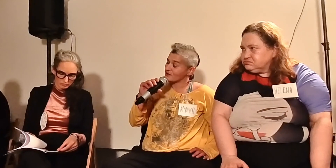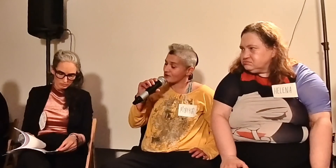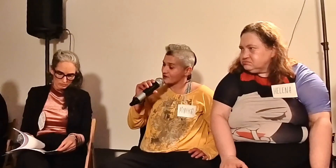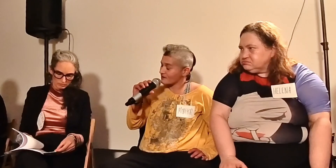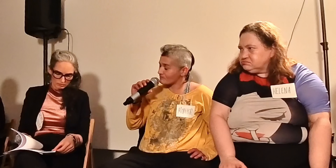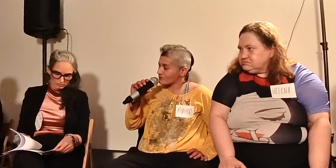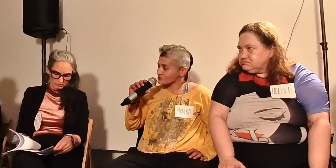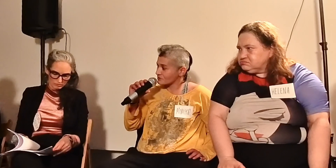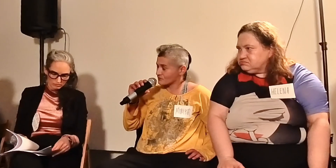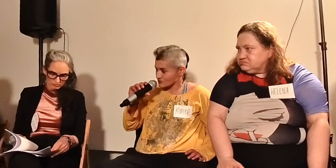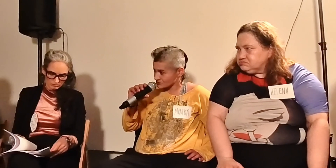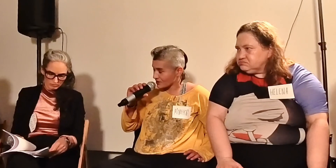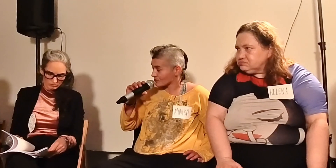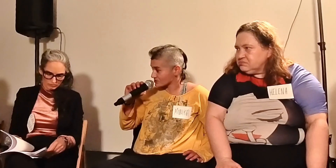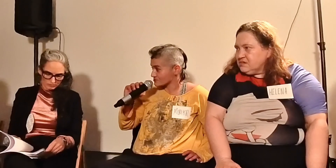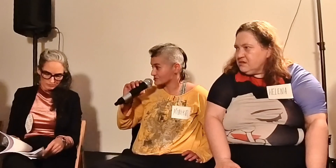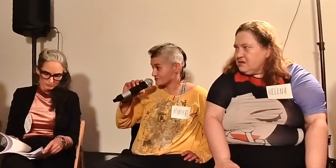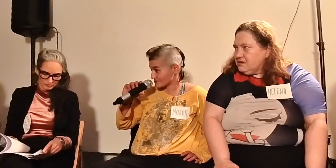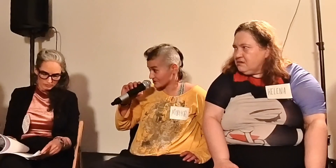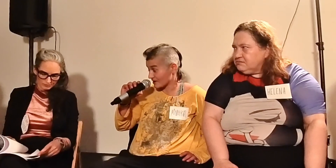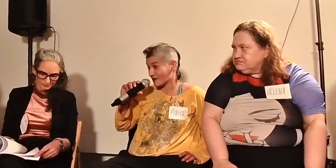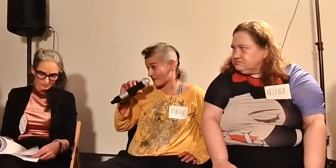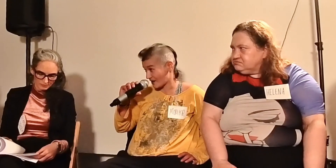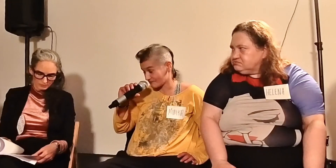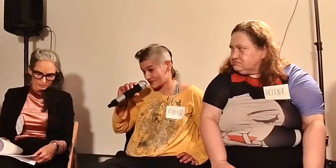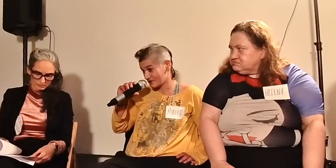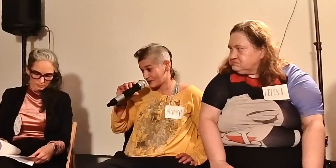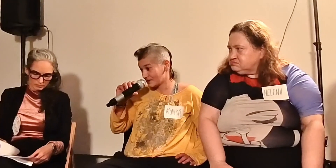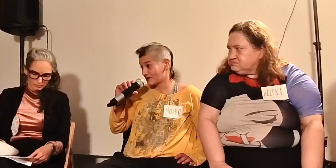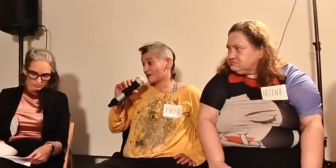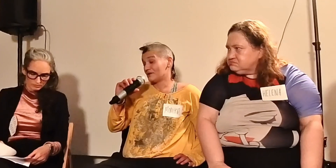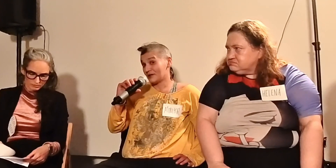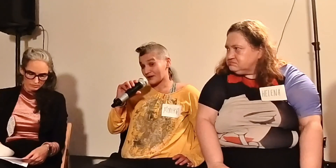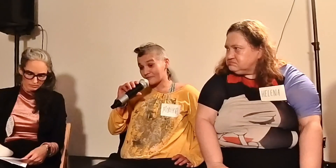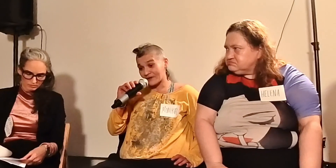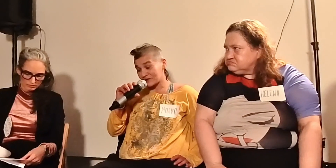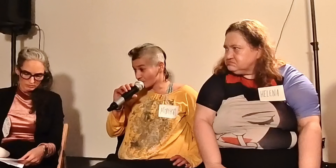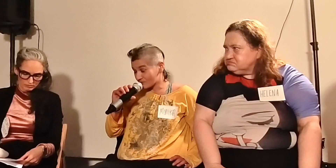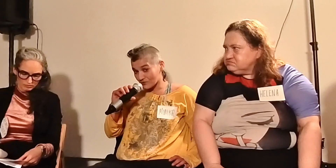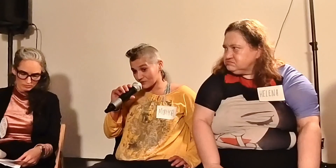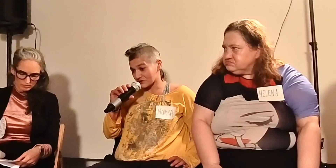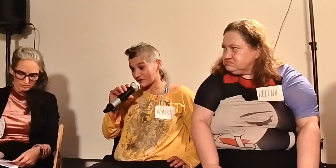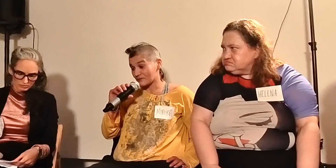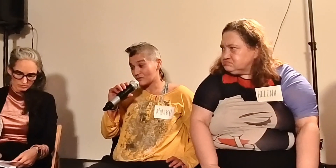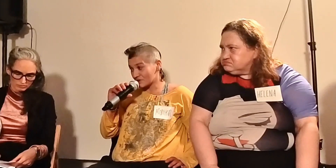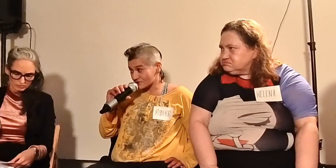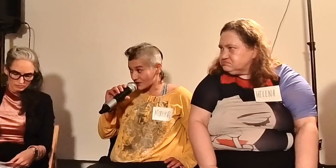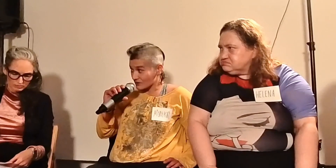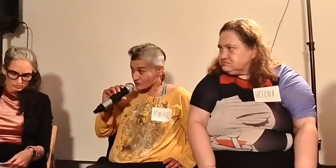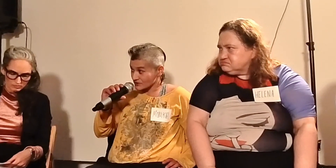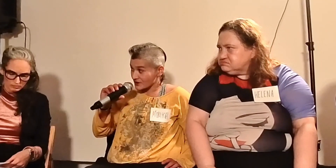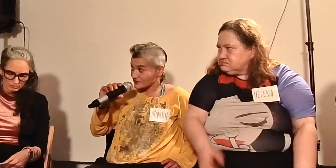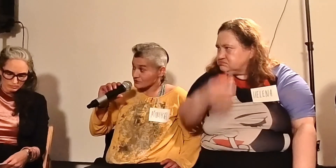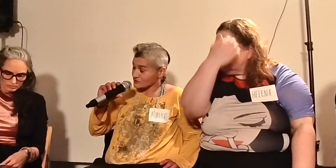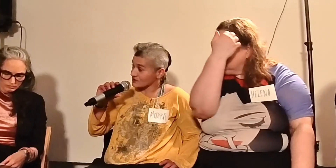to. Magda nám pouze umožnila otevřít dveře a k vám, jak v jakýkoliv komunitě.